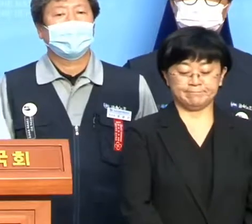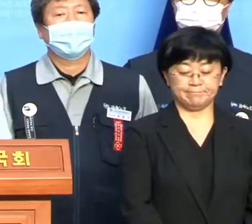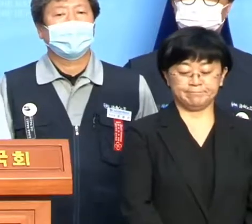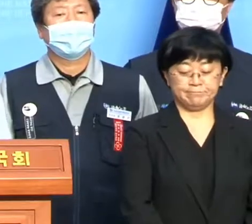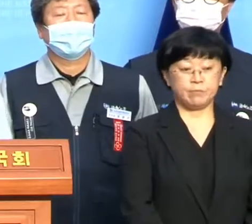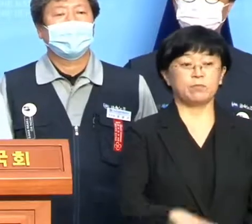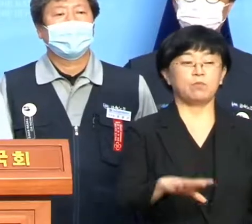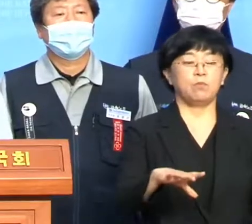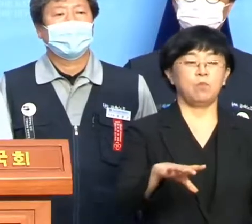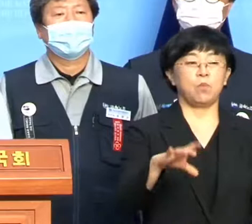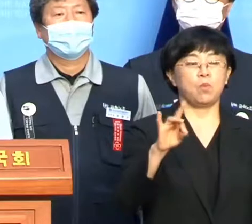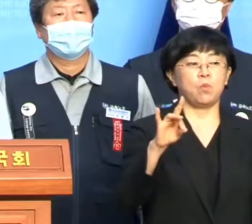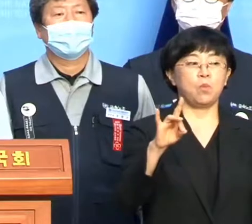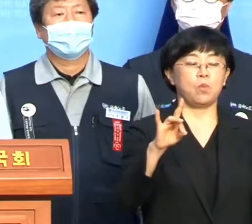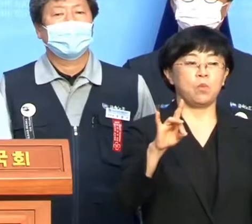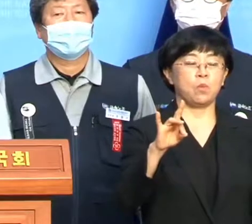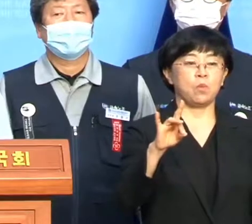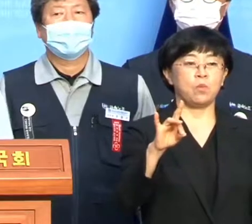우선